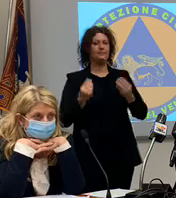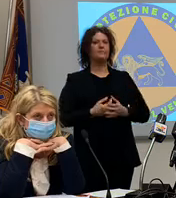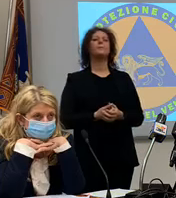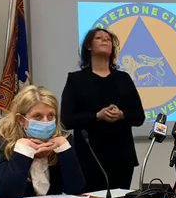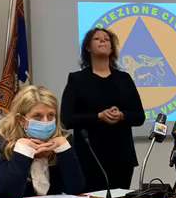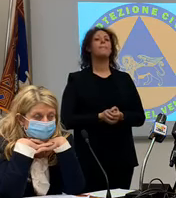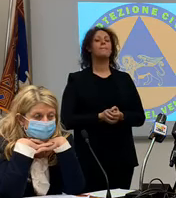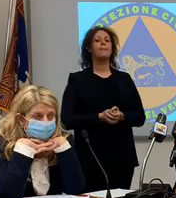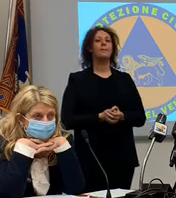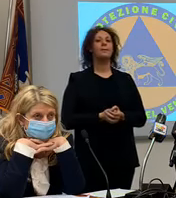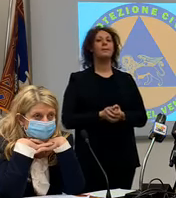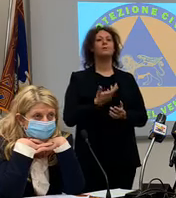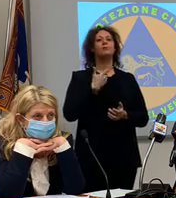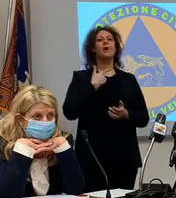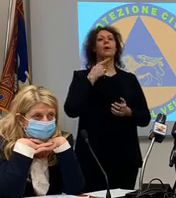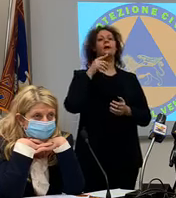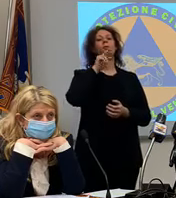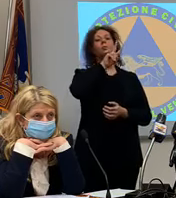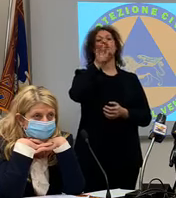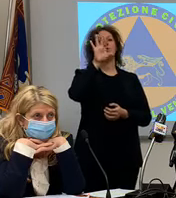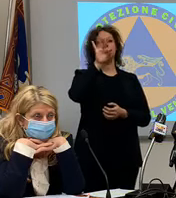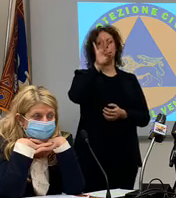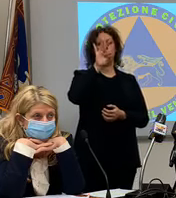regioni noi sono toccati 19